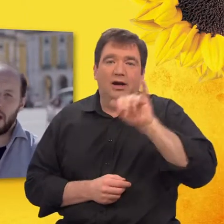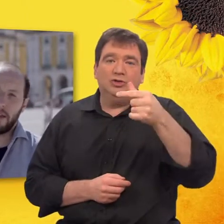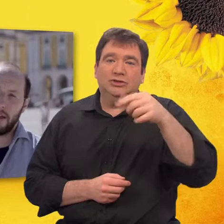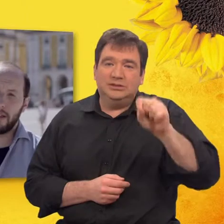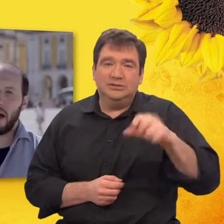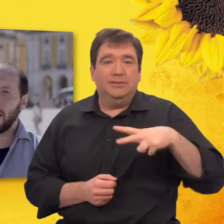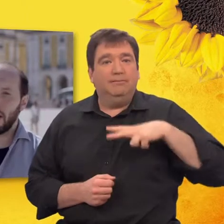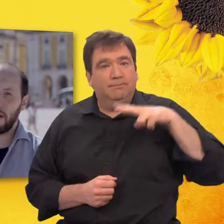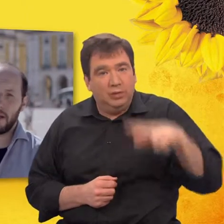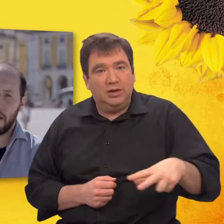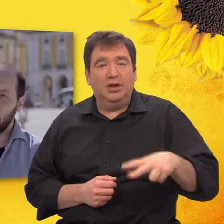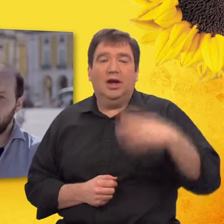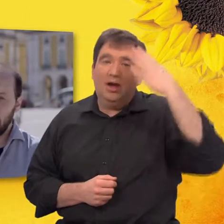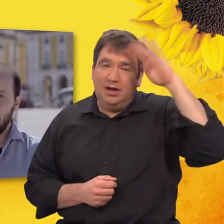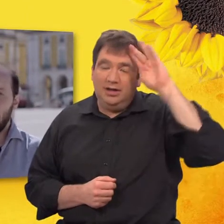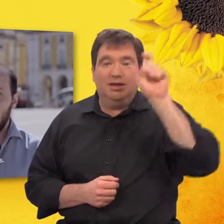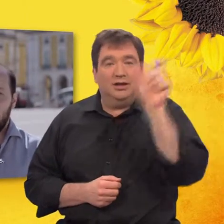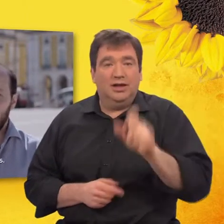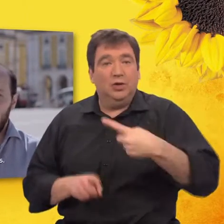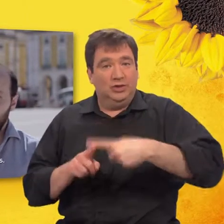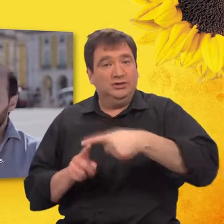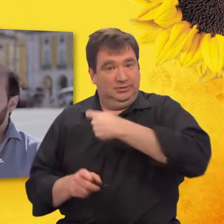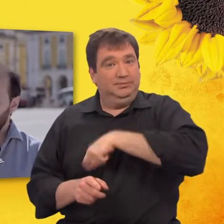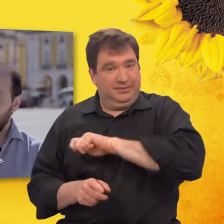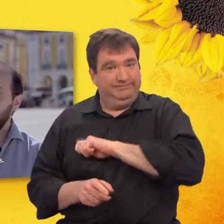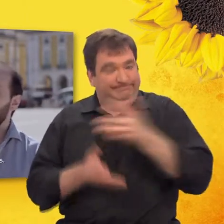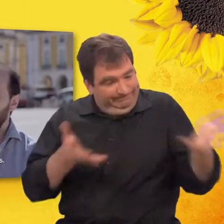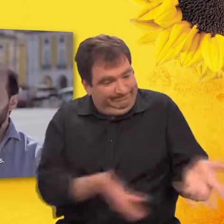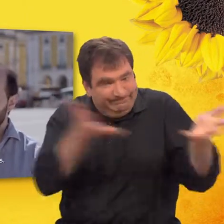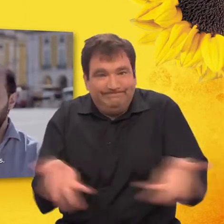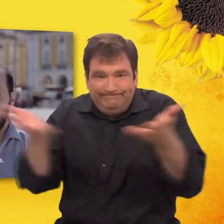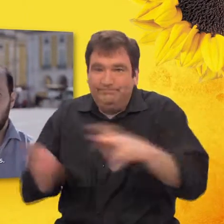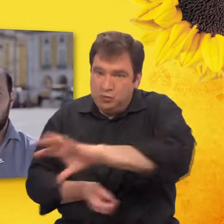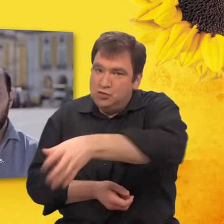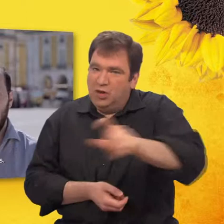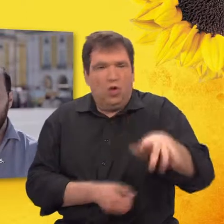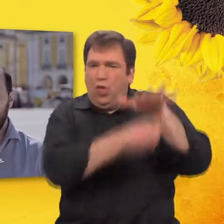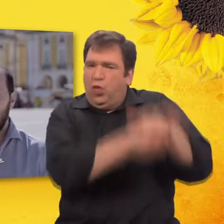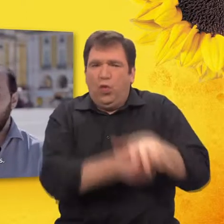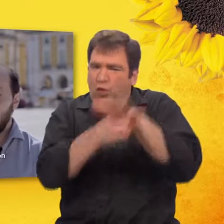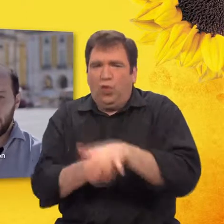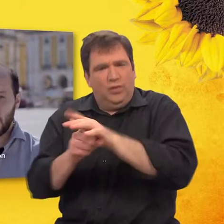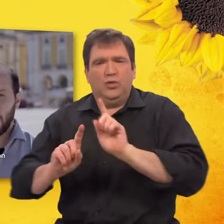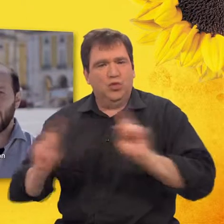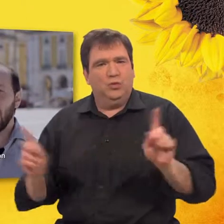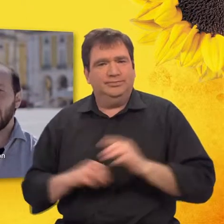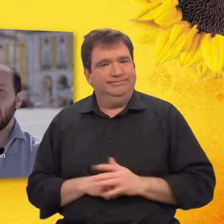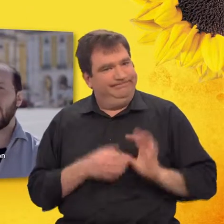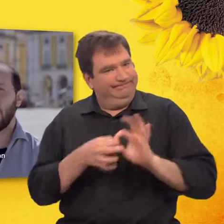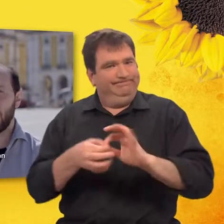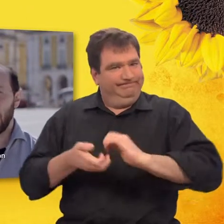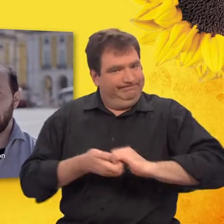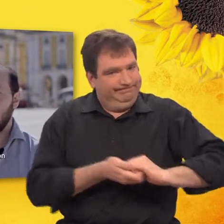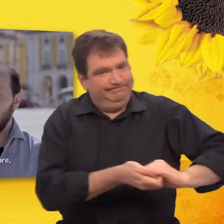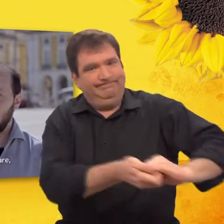Portugal, Irlanda, Itália, Grécia e Espanha, baseado na valorização e não na desvalorização desses países. E projeto de